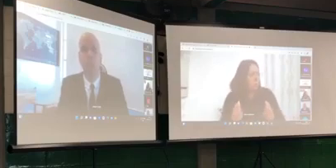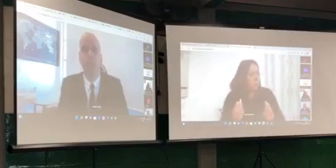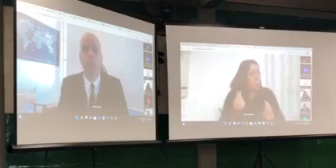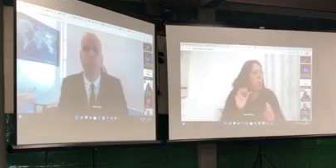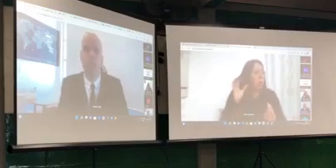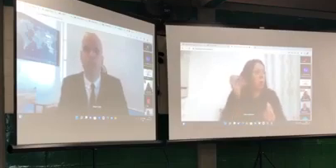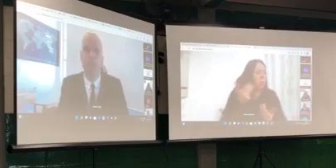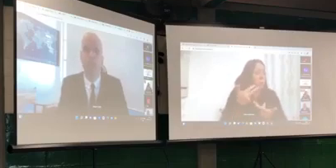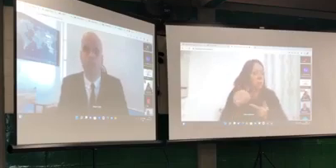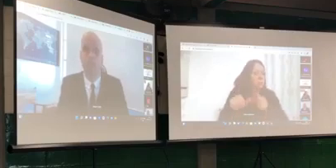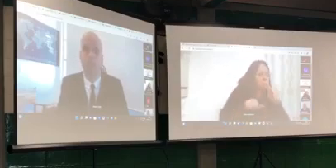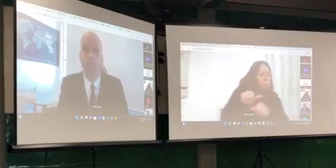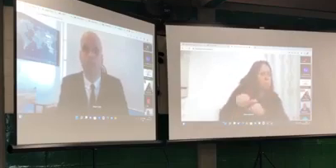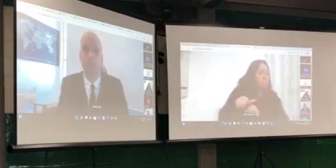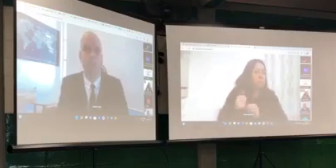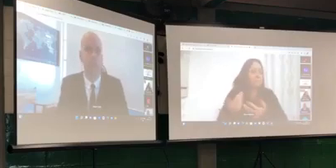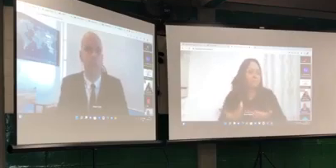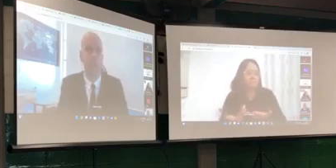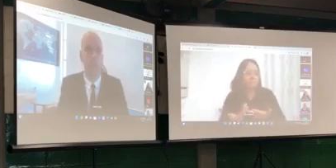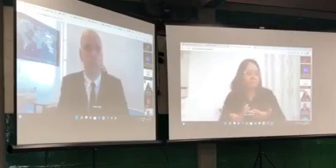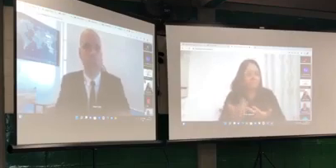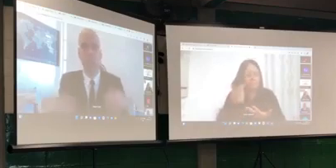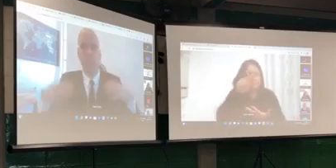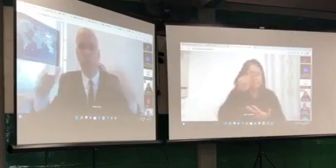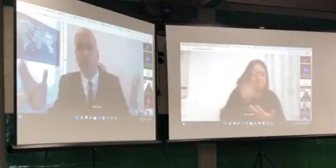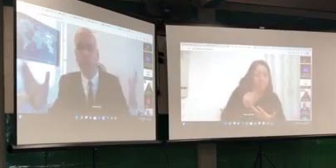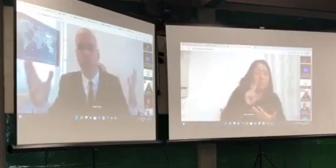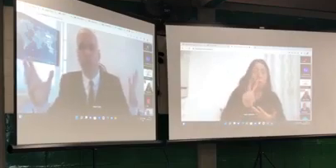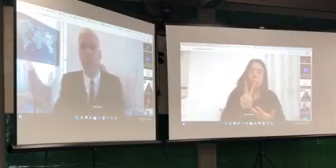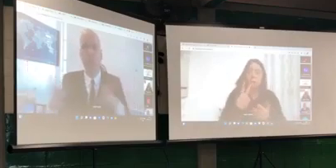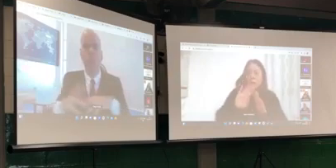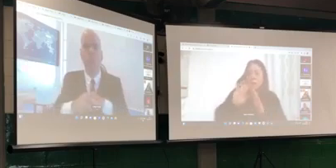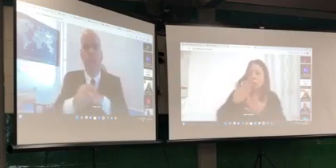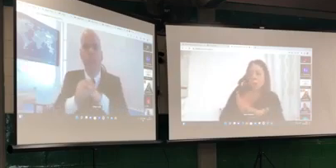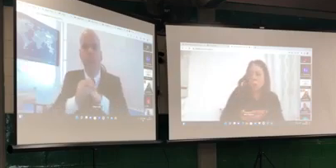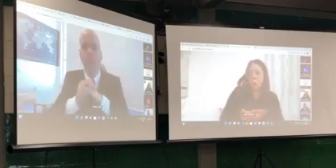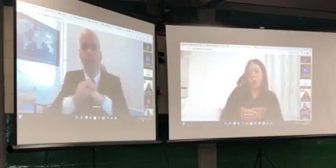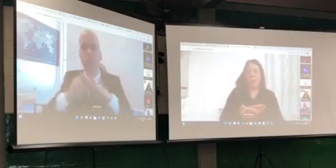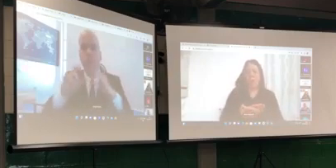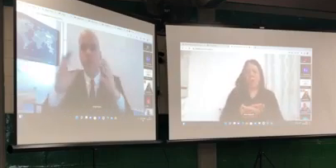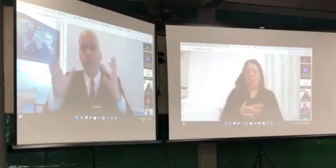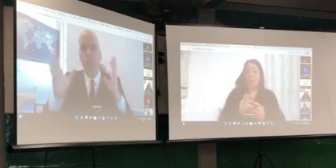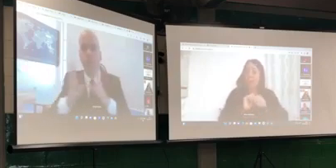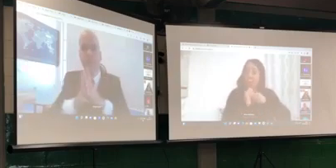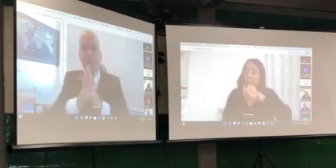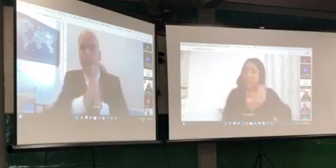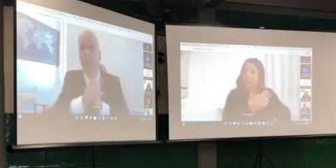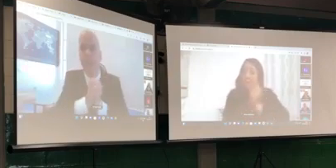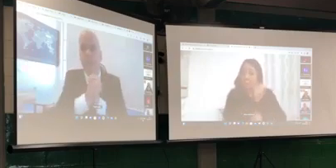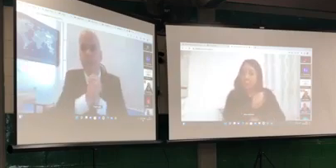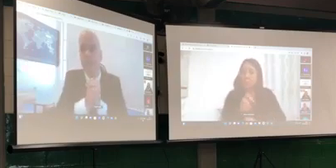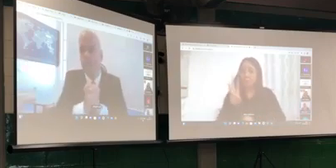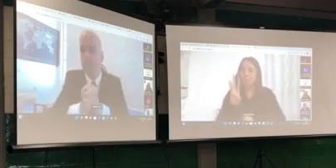algumas mudanças? Será que vocês viram nas escolas, durante a pandemia, nos shows, nas lives, vocês